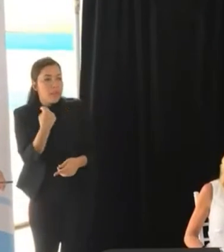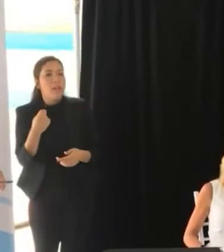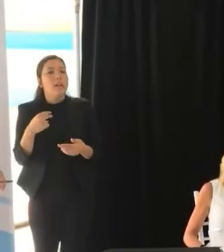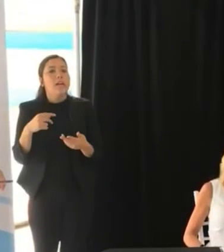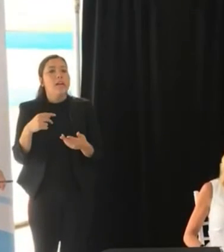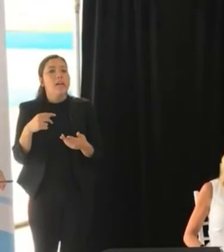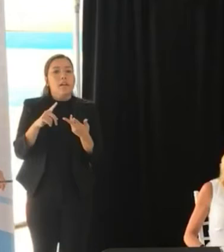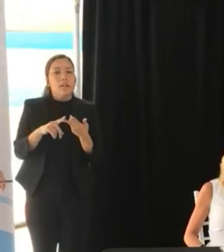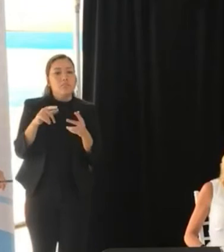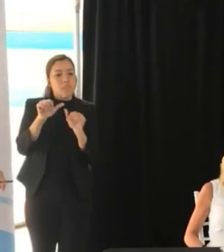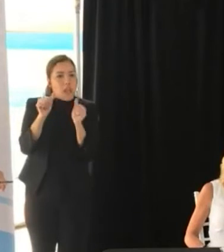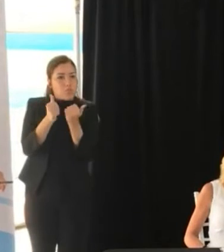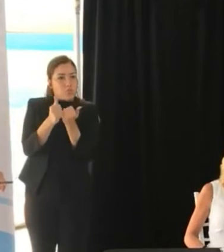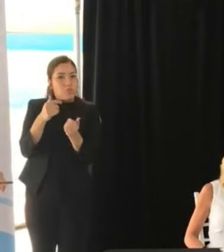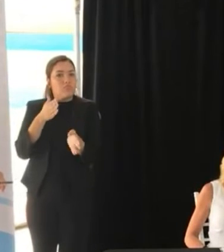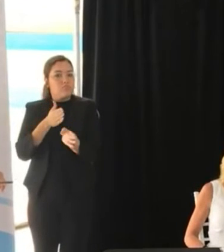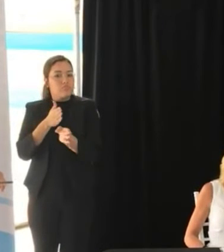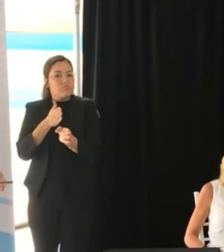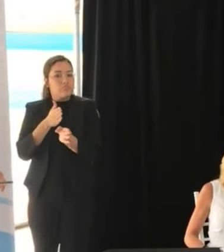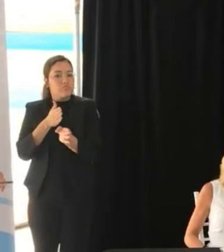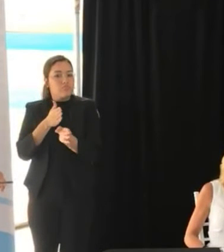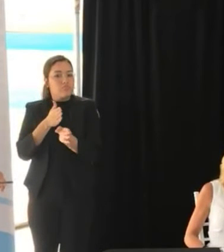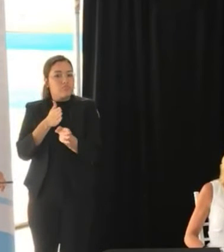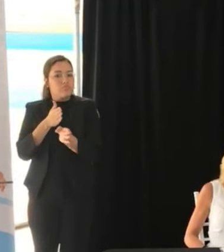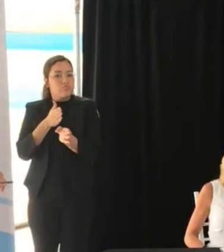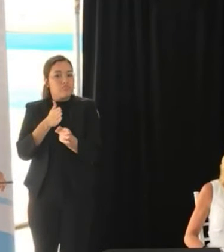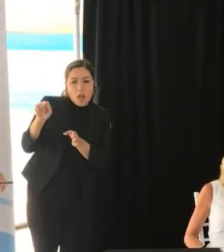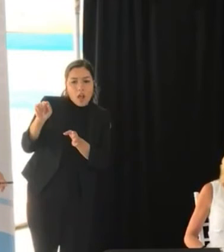asociaciones profesionales,